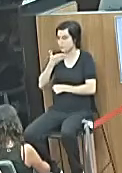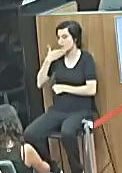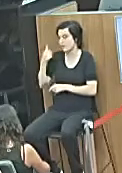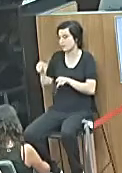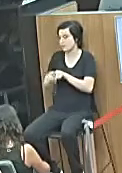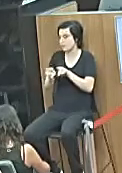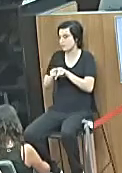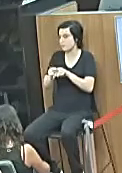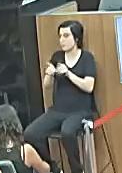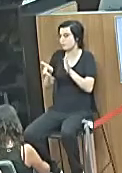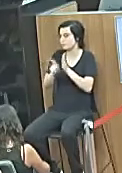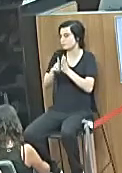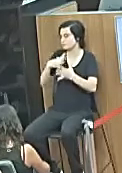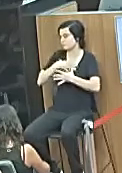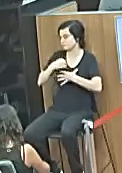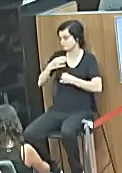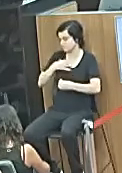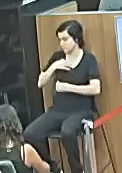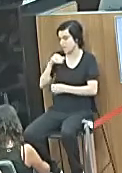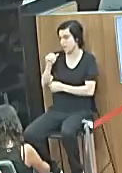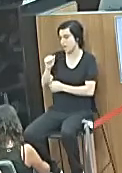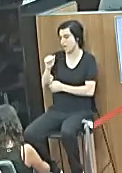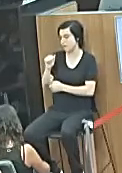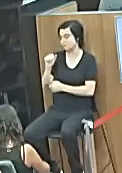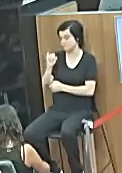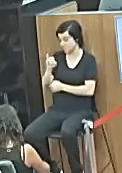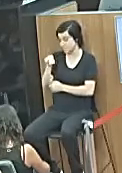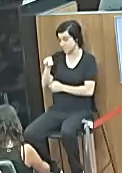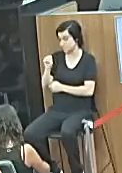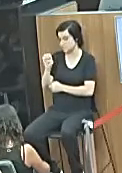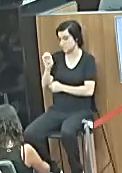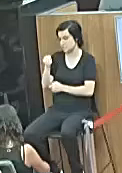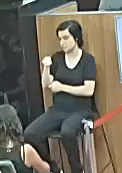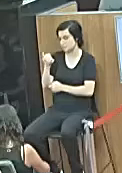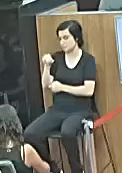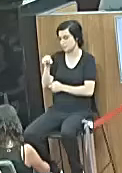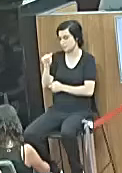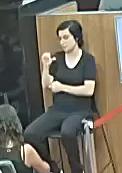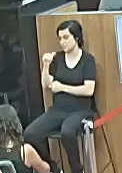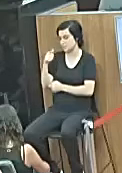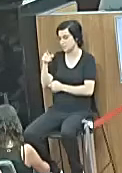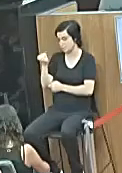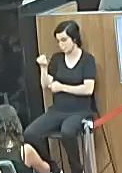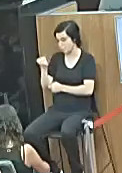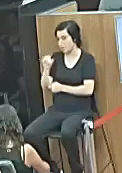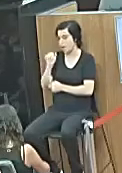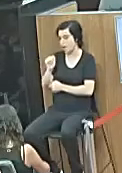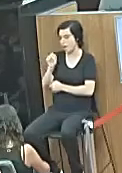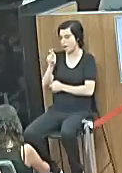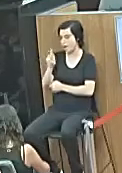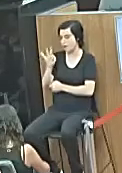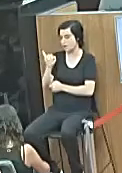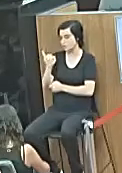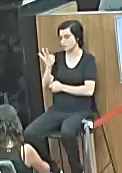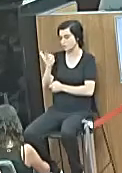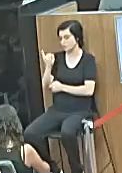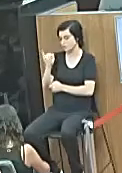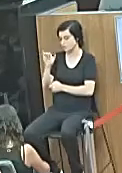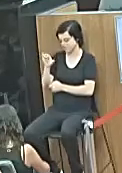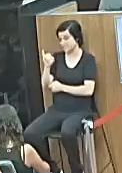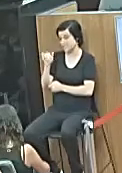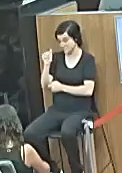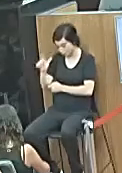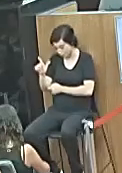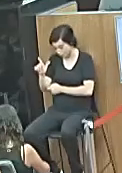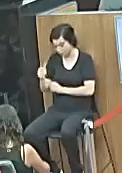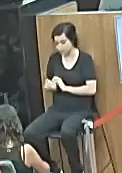incluir a região intermediária de varginha nas metas da ação 10/11 fomento